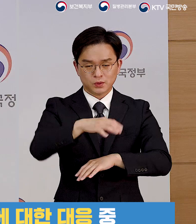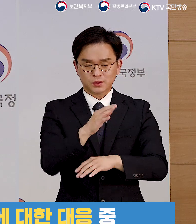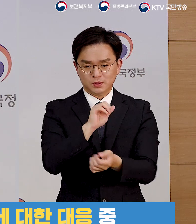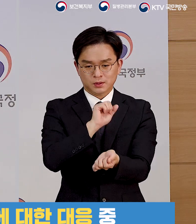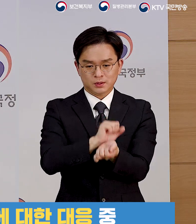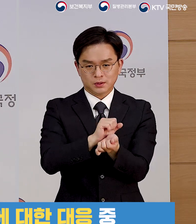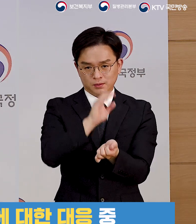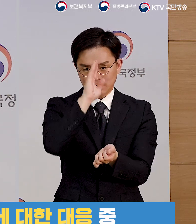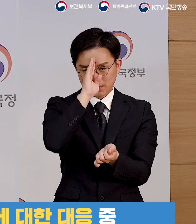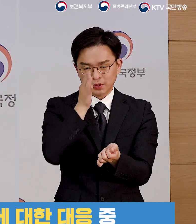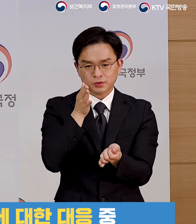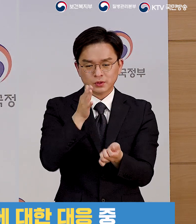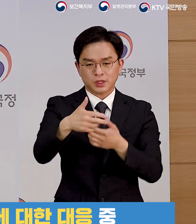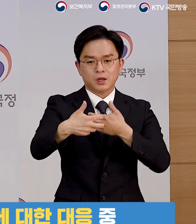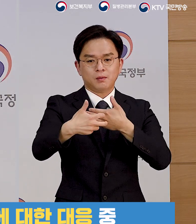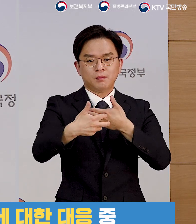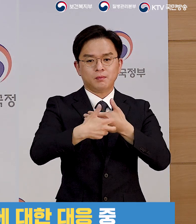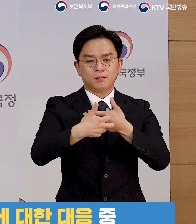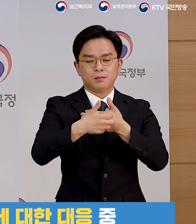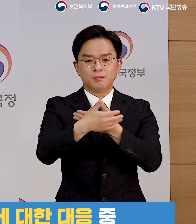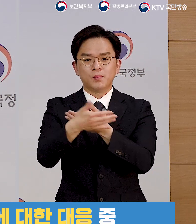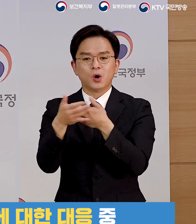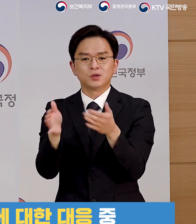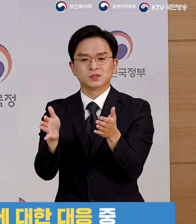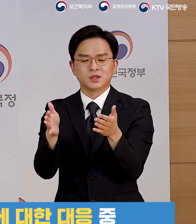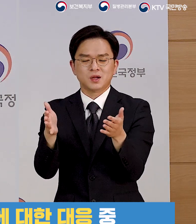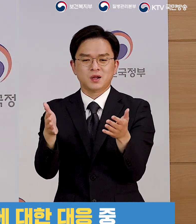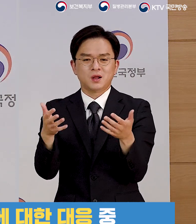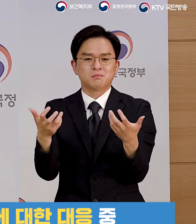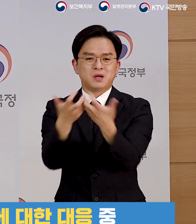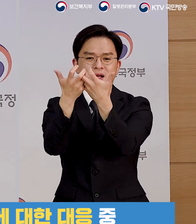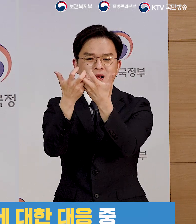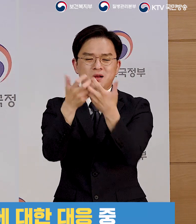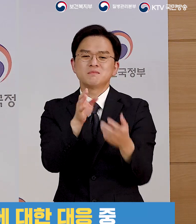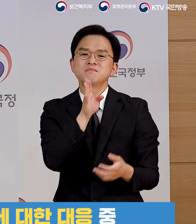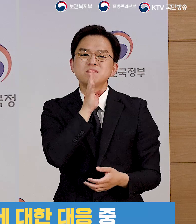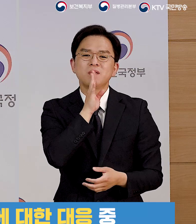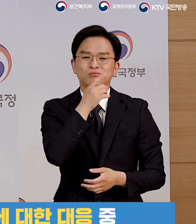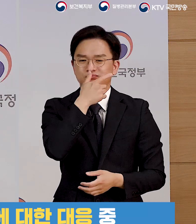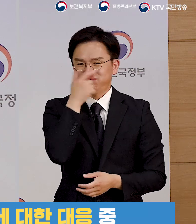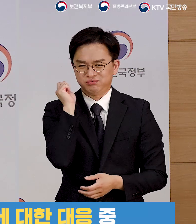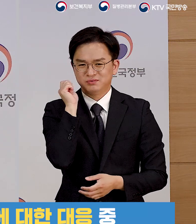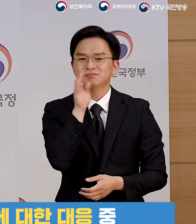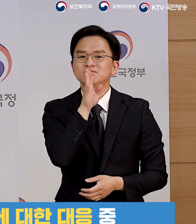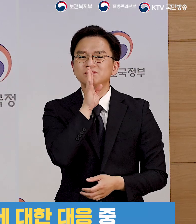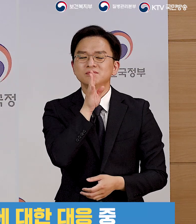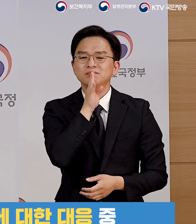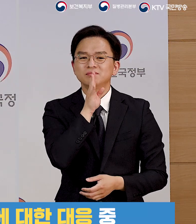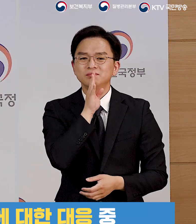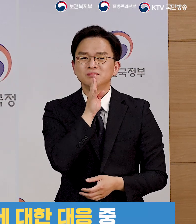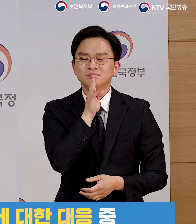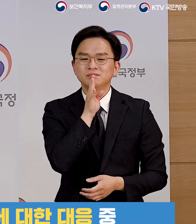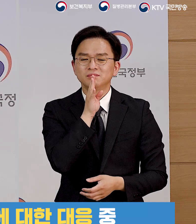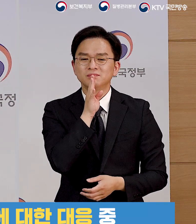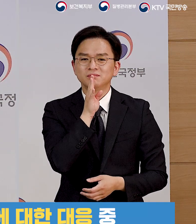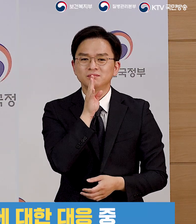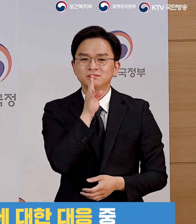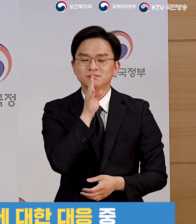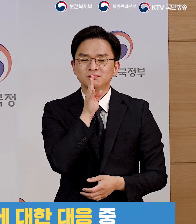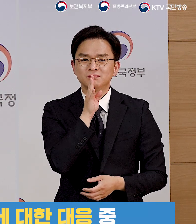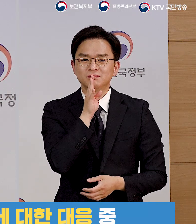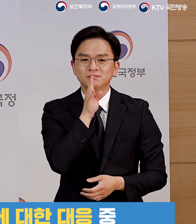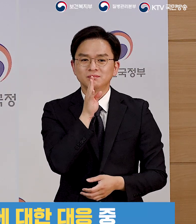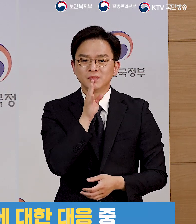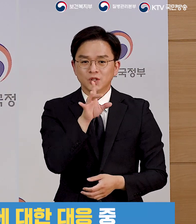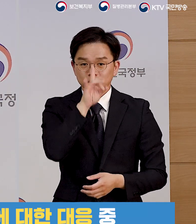기존에 확보된 감염병 전담 병상 부분이 확진자 수에 비해서는 조금 모자라는